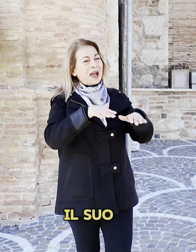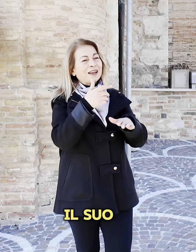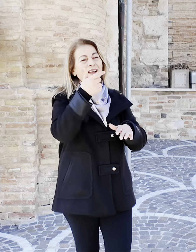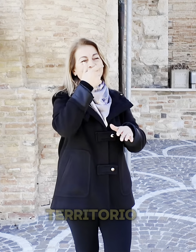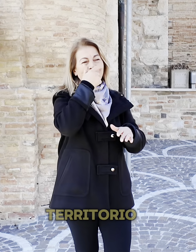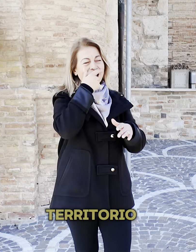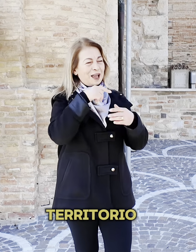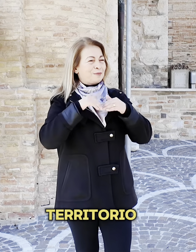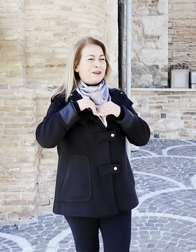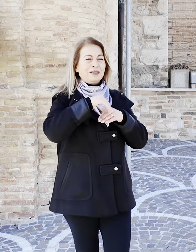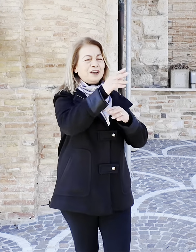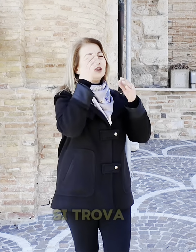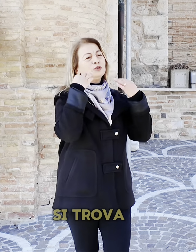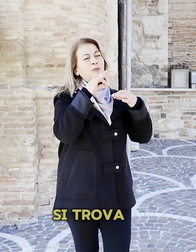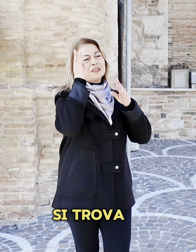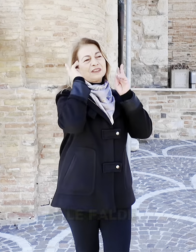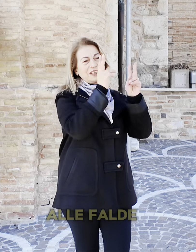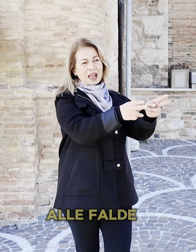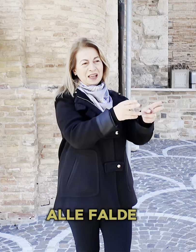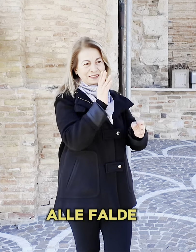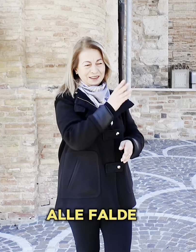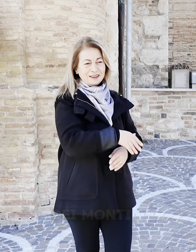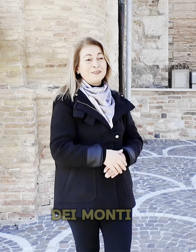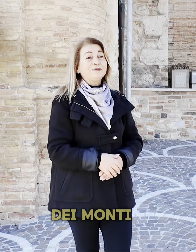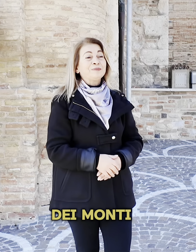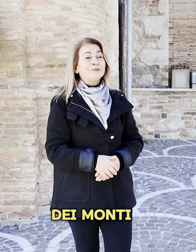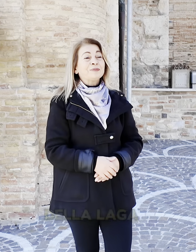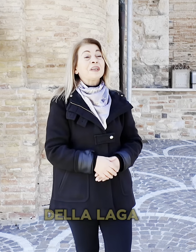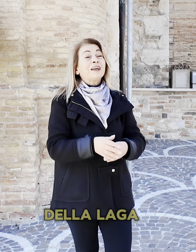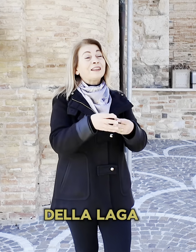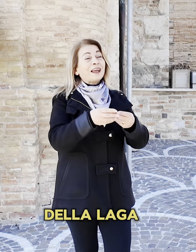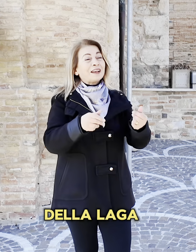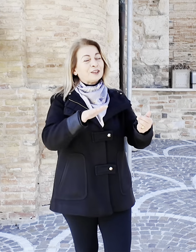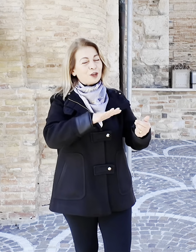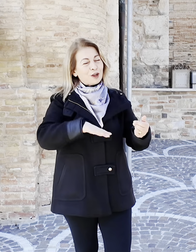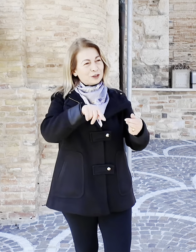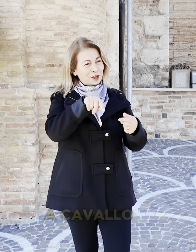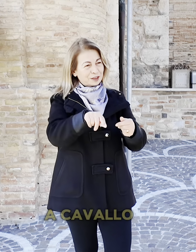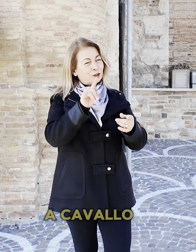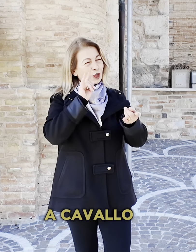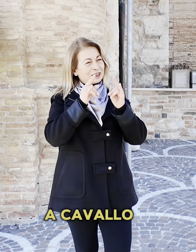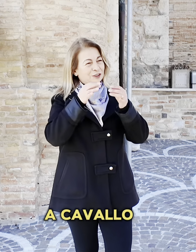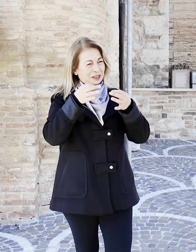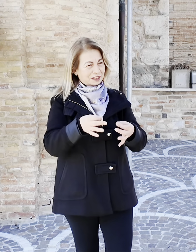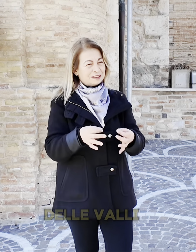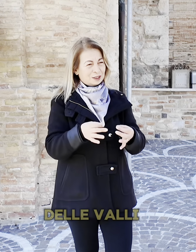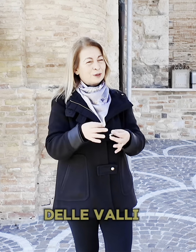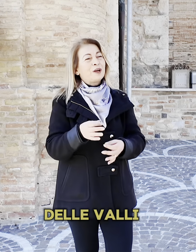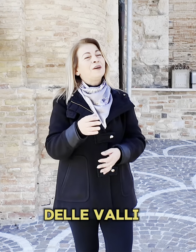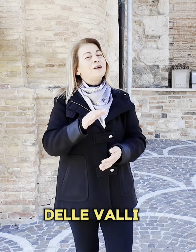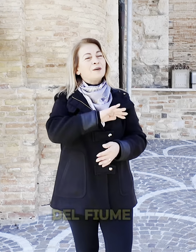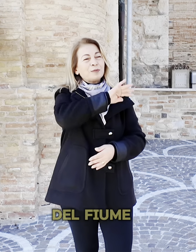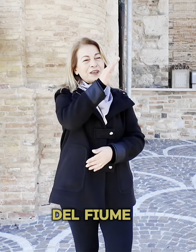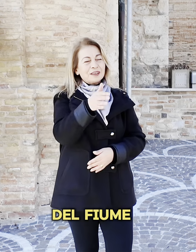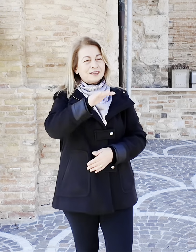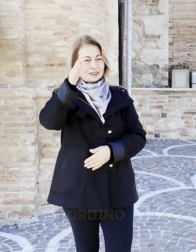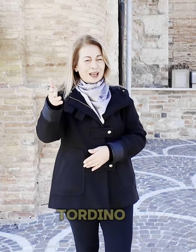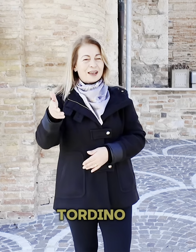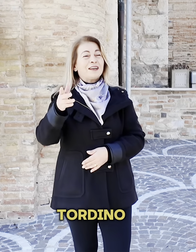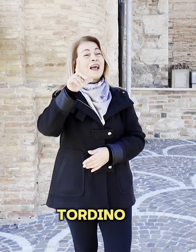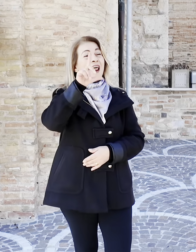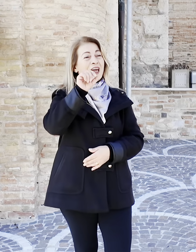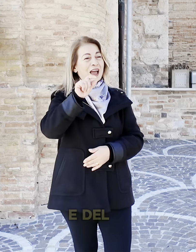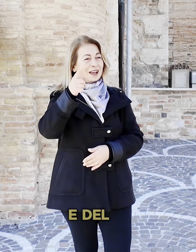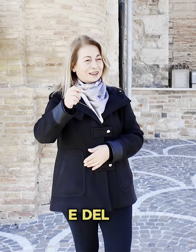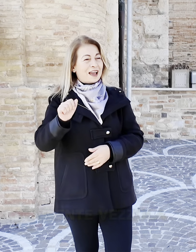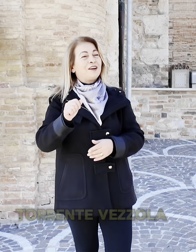Il suo territorio si trova alle falde dei Monti della Laga, a cavallo delle valli del fiume